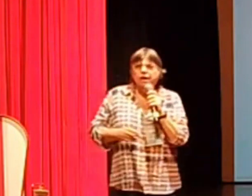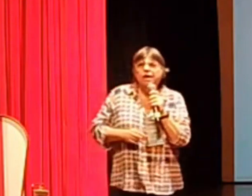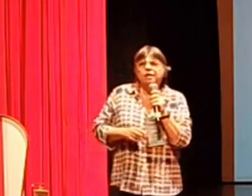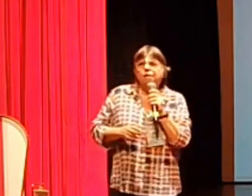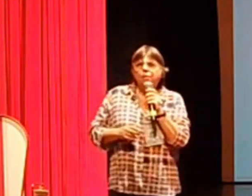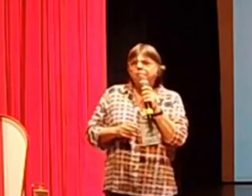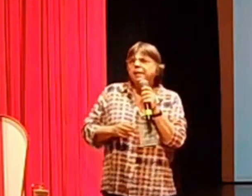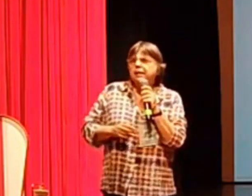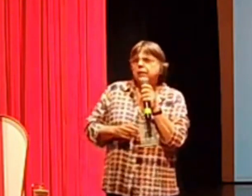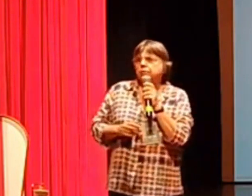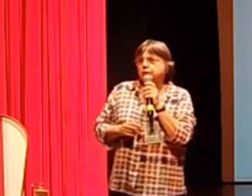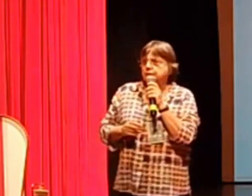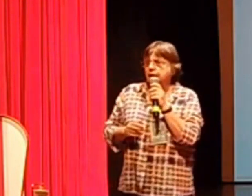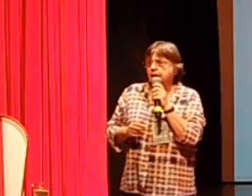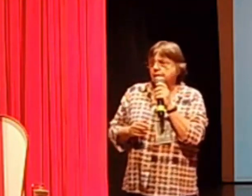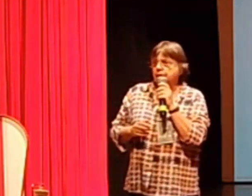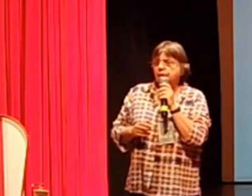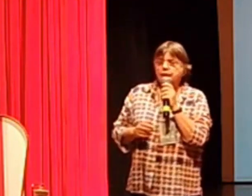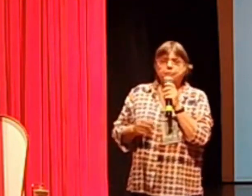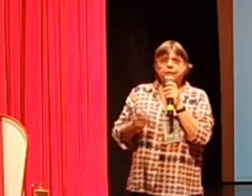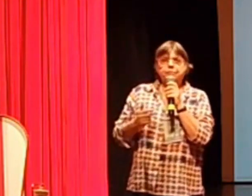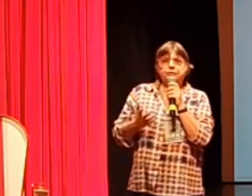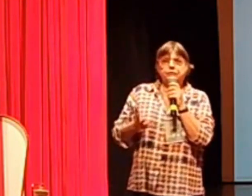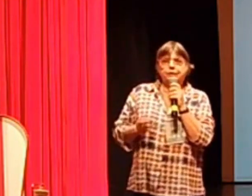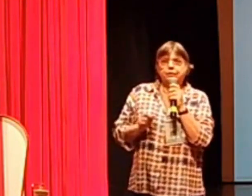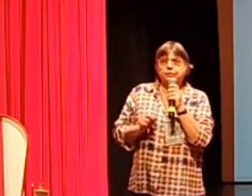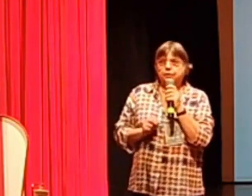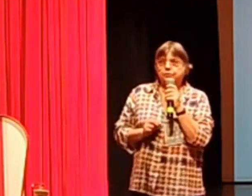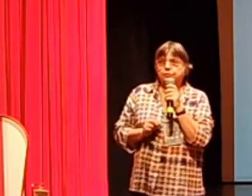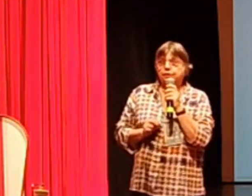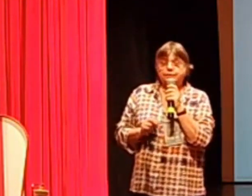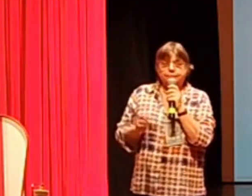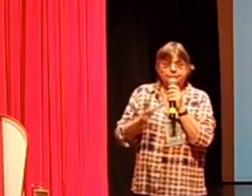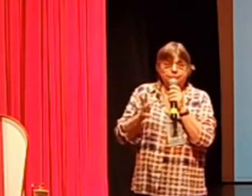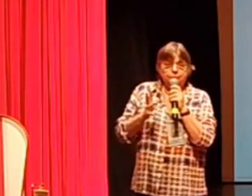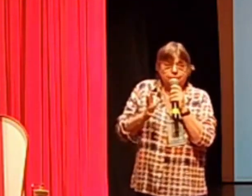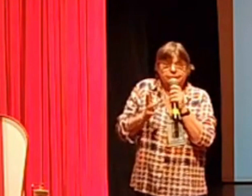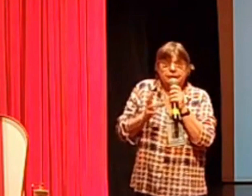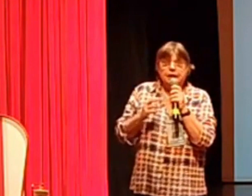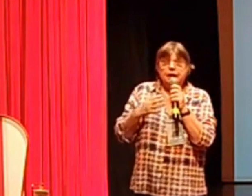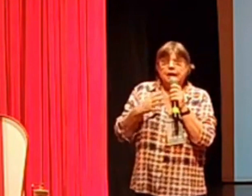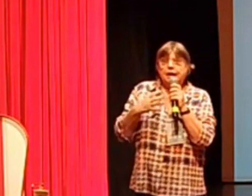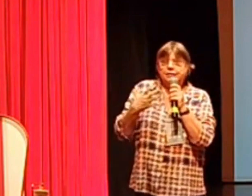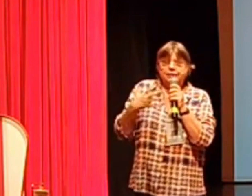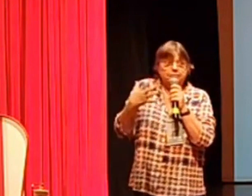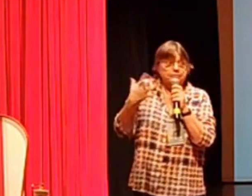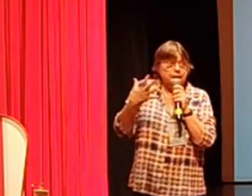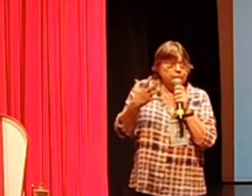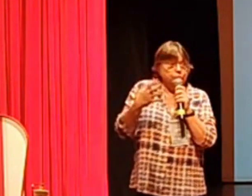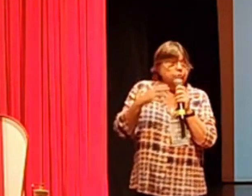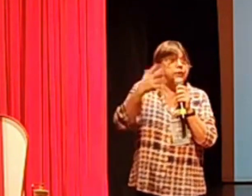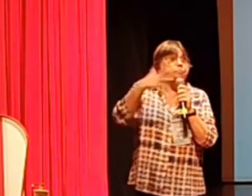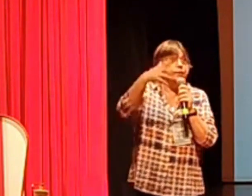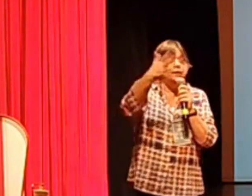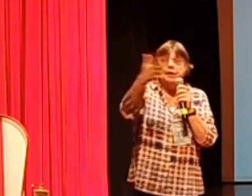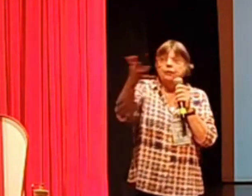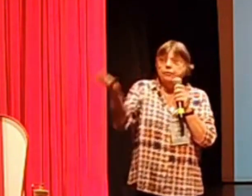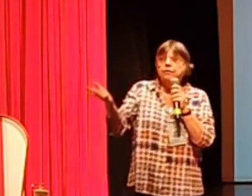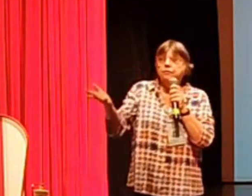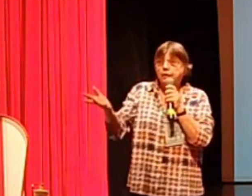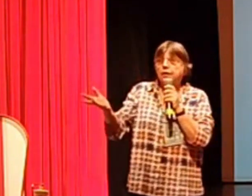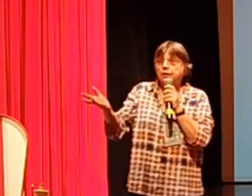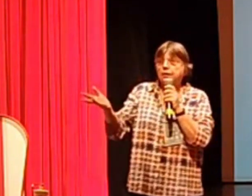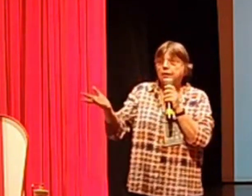escoliose, qual o perigo que tem, né? Porque me disseram que eu tenho escoliose, ela tinha medo do que